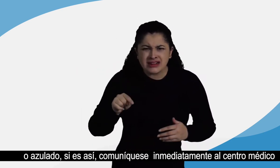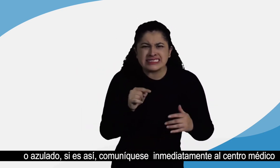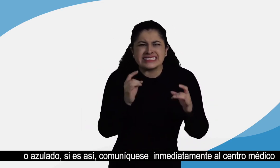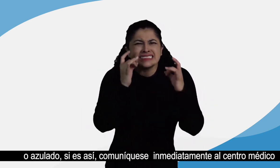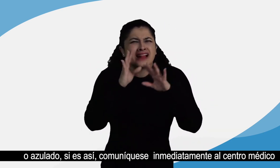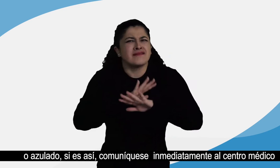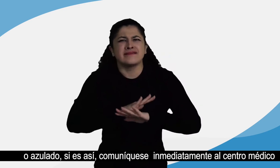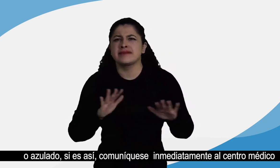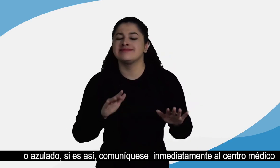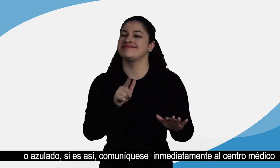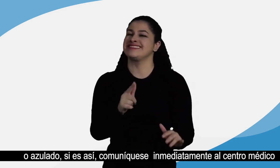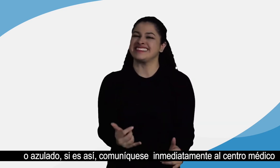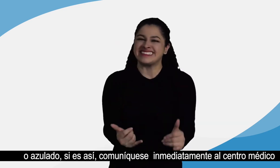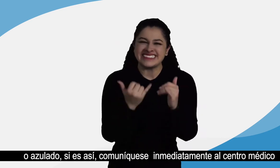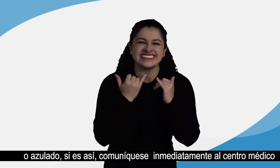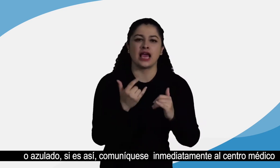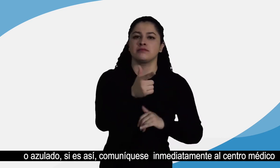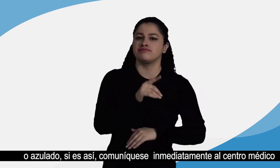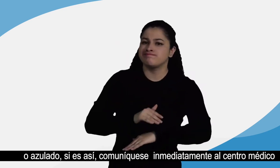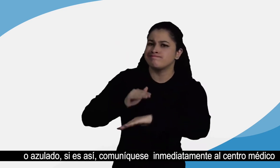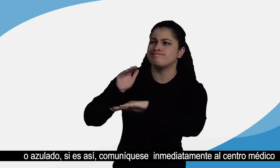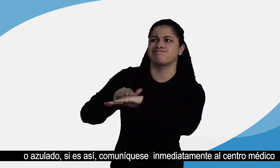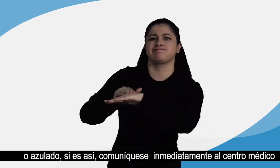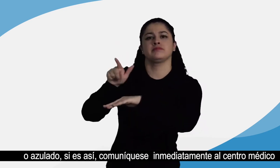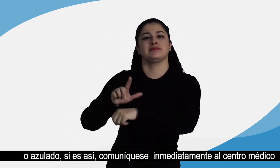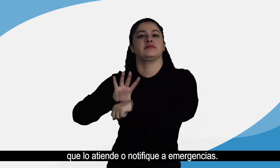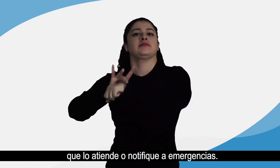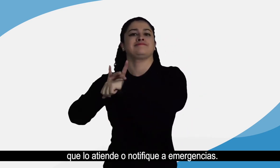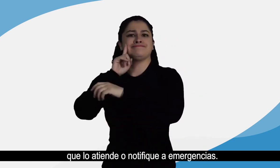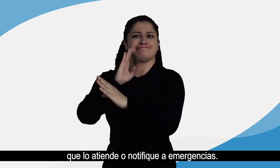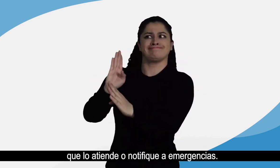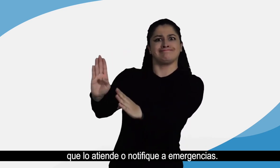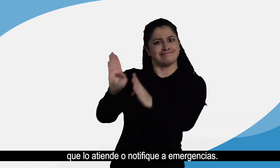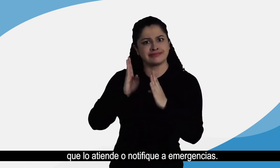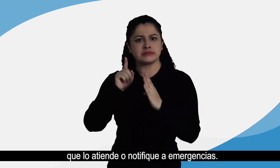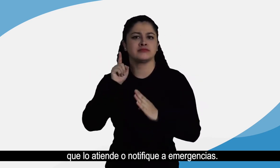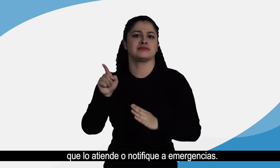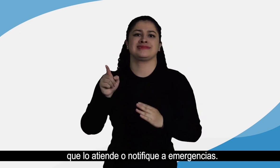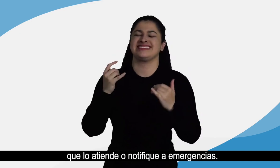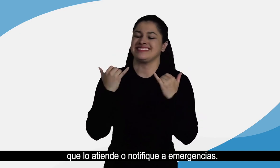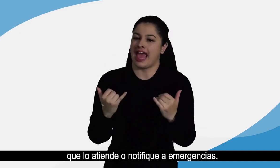Si es así, comuníquese inmediatamente al centro médico que lo atiende o notifique a emergencias 15.